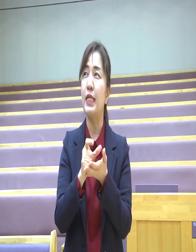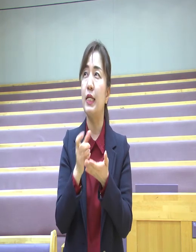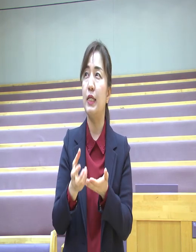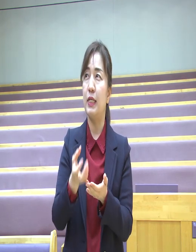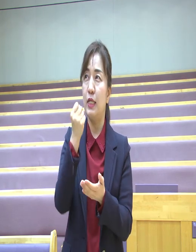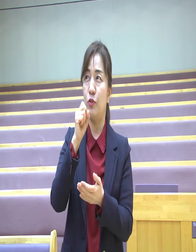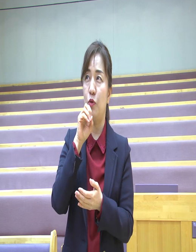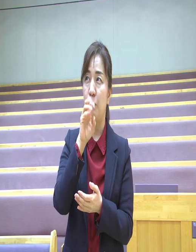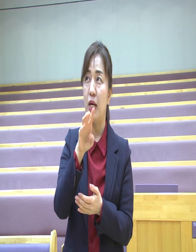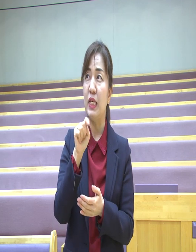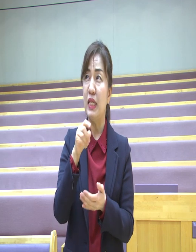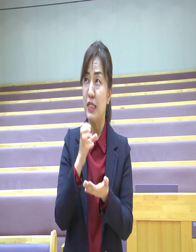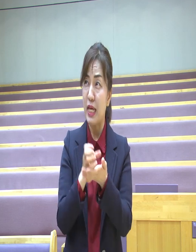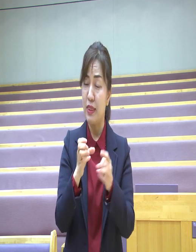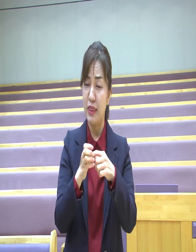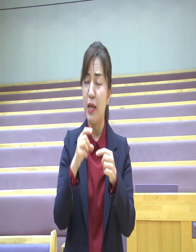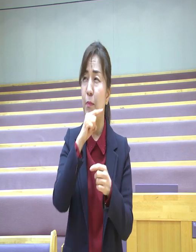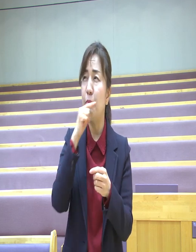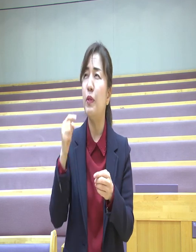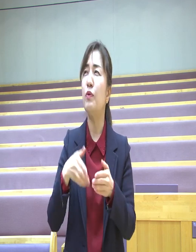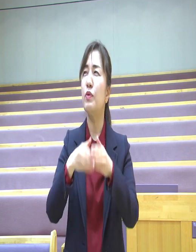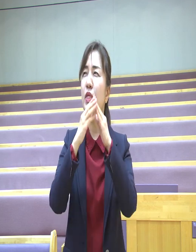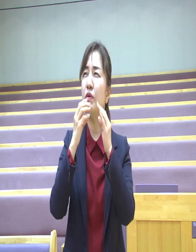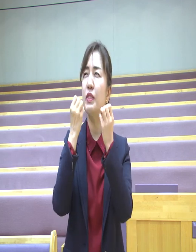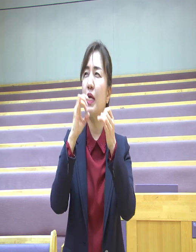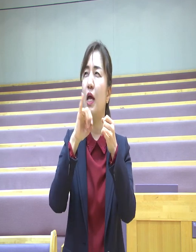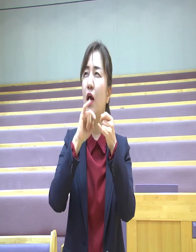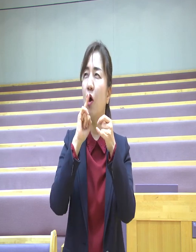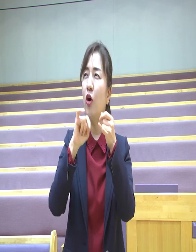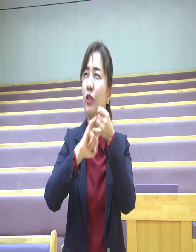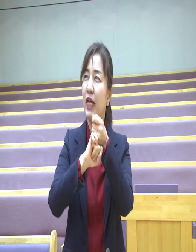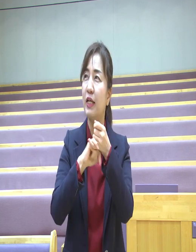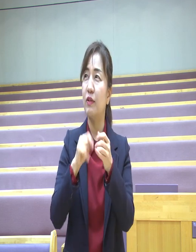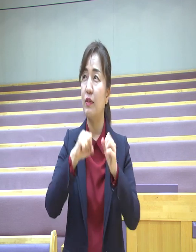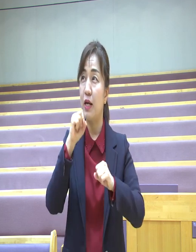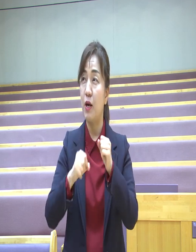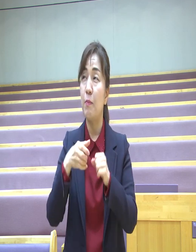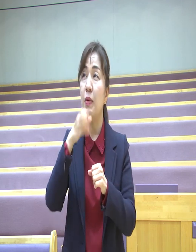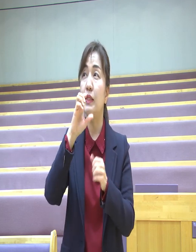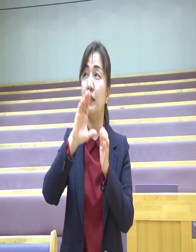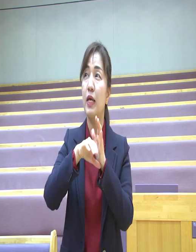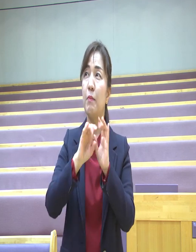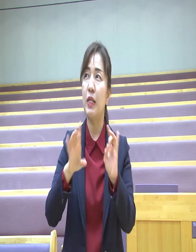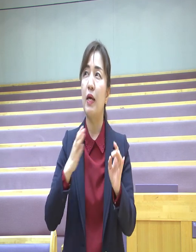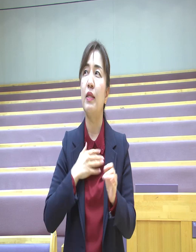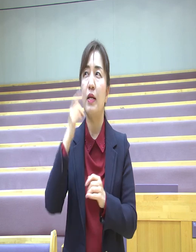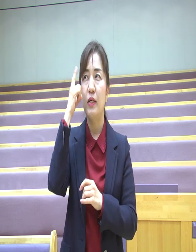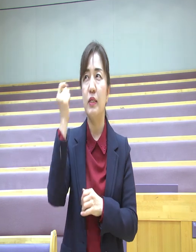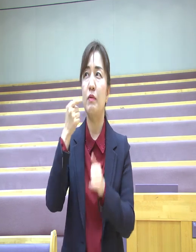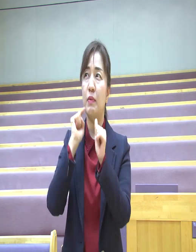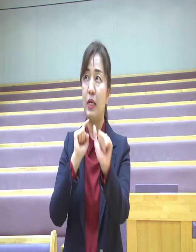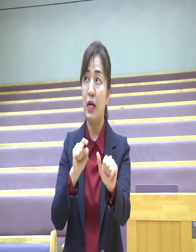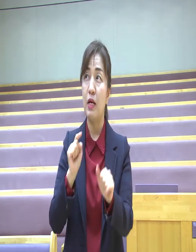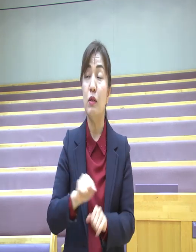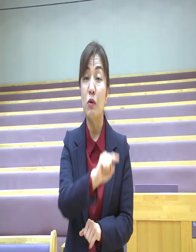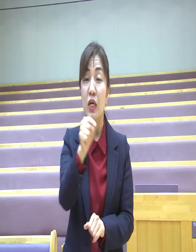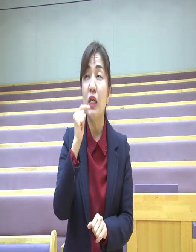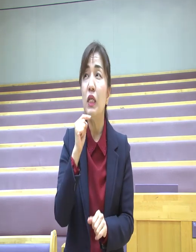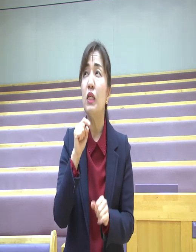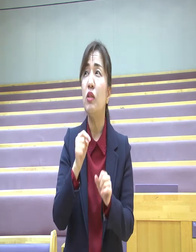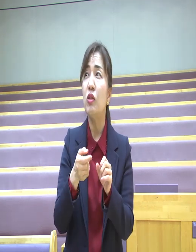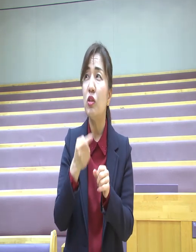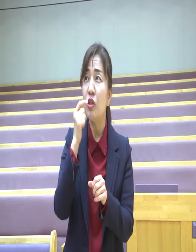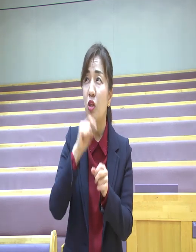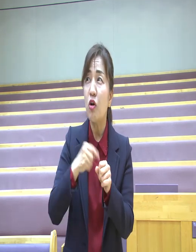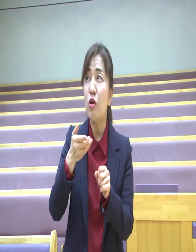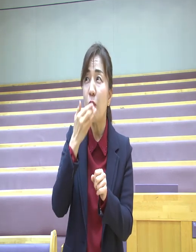잔을 가지시고 이르시되 이것은 내 피로 세운 새 언약이니 이것을 행하여 마실 때마다 나를 기념하라 하셨으니 너희가